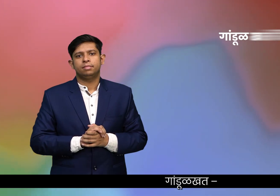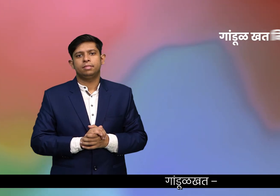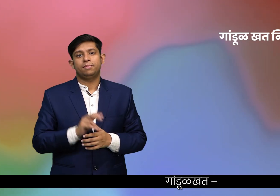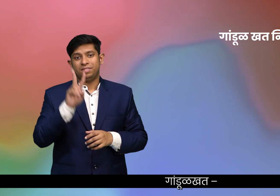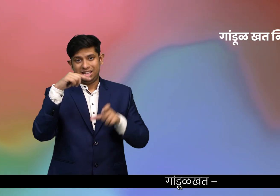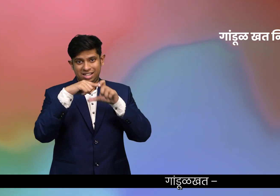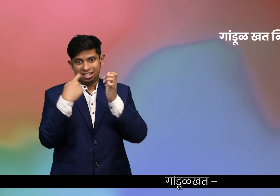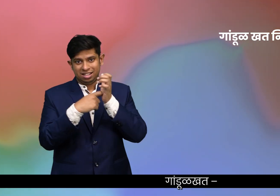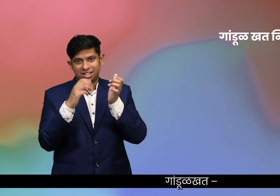गांडूळ खत,